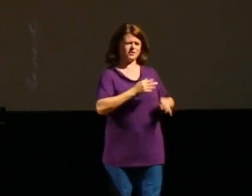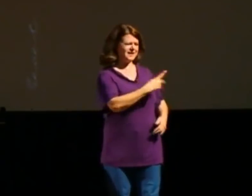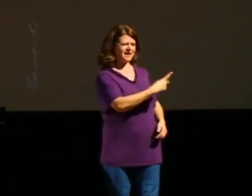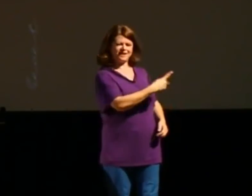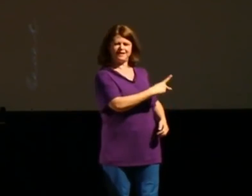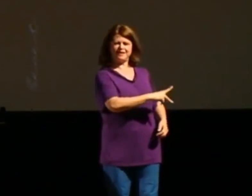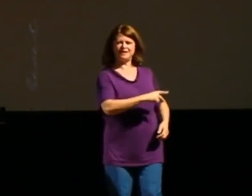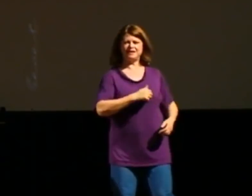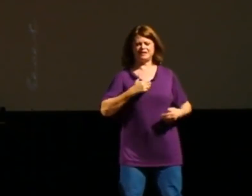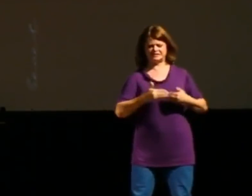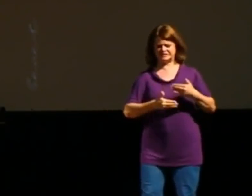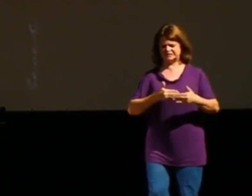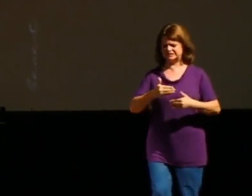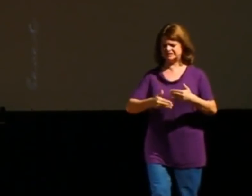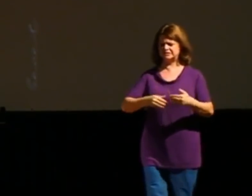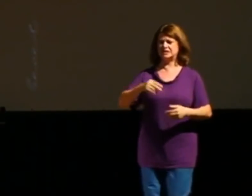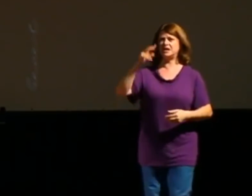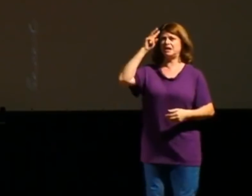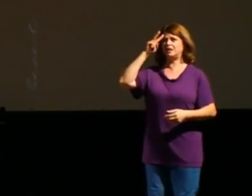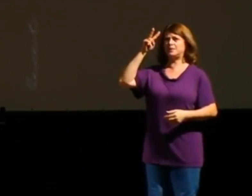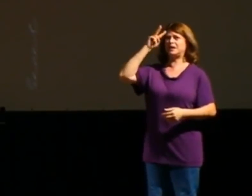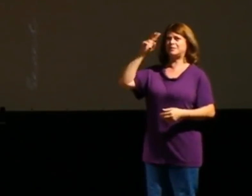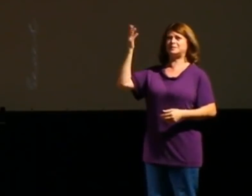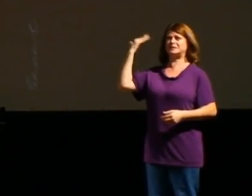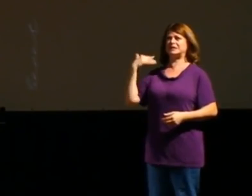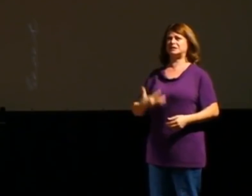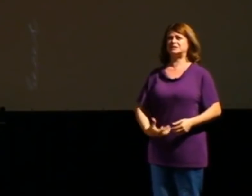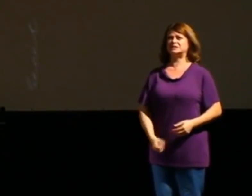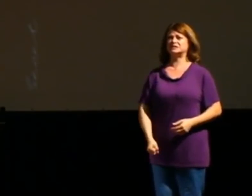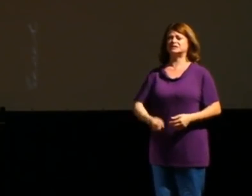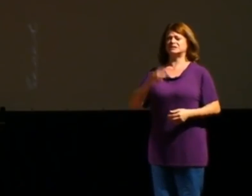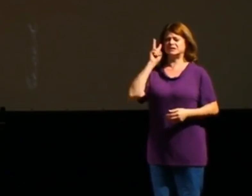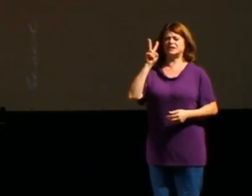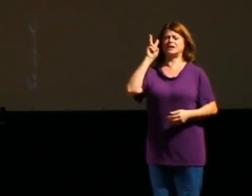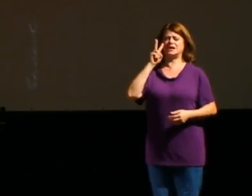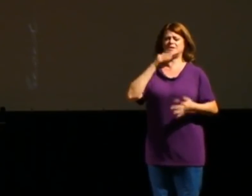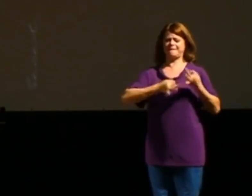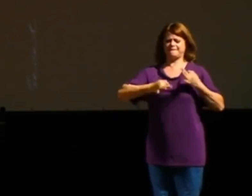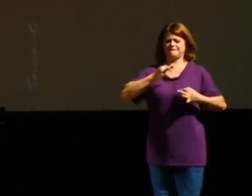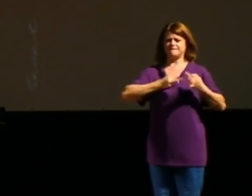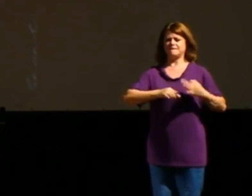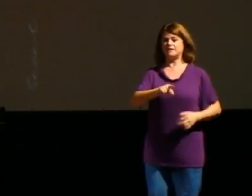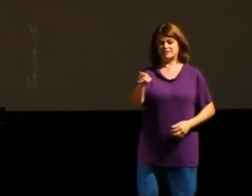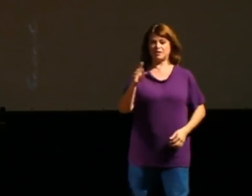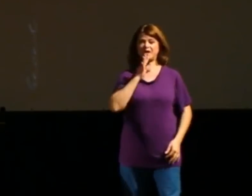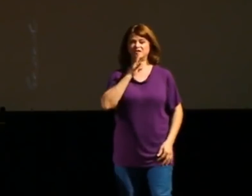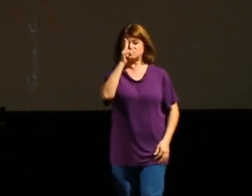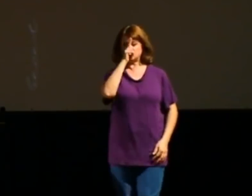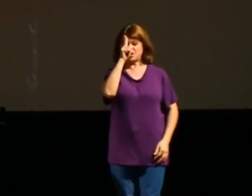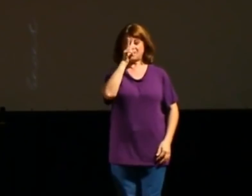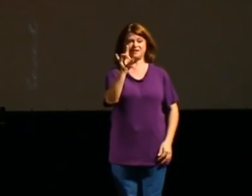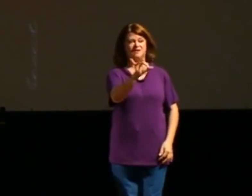Você conhece a dor de um homem que ama sua esposa, mas que um dia no passado foi desleal a ela?